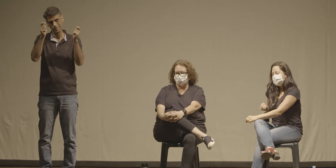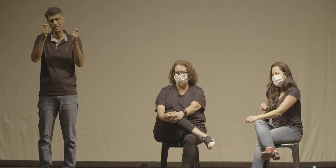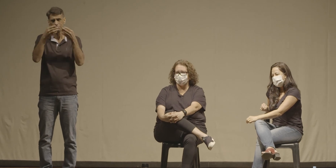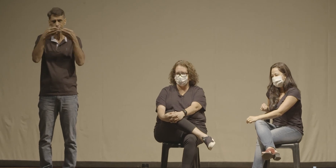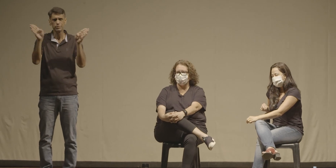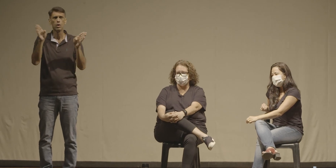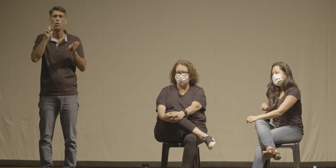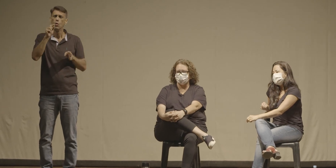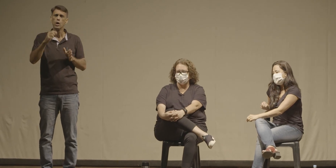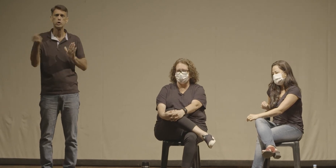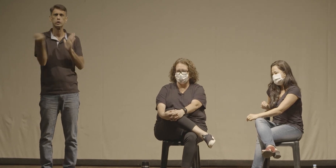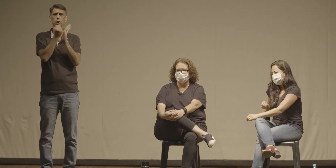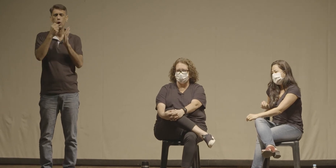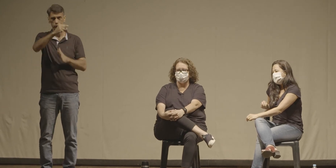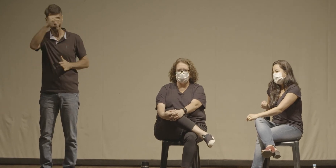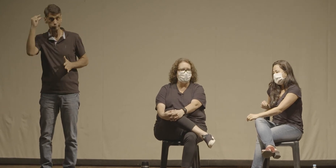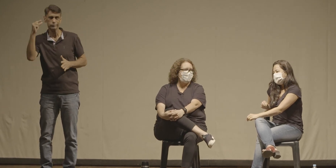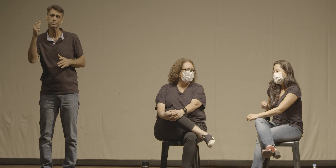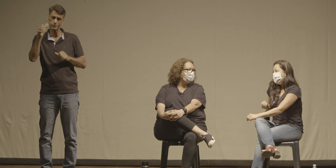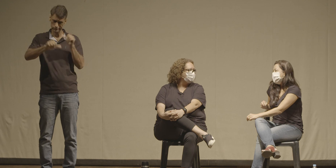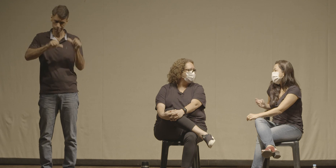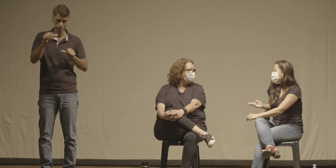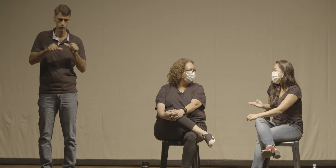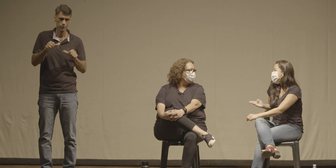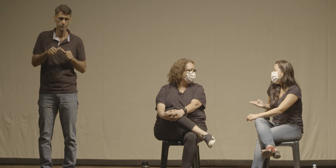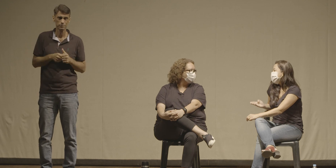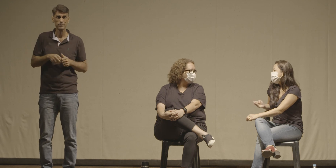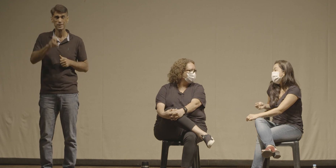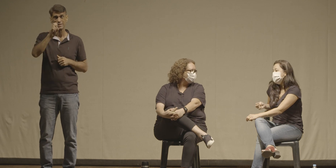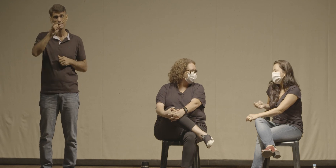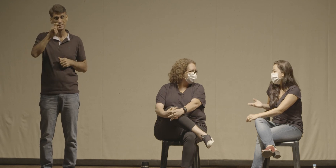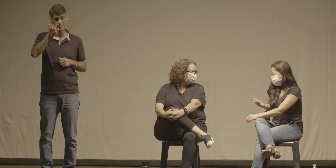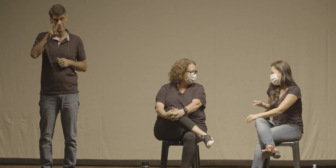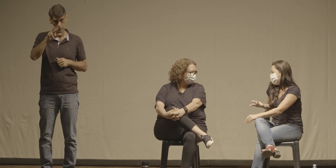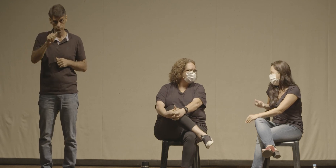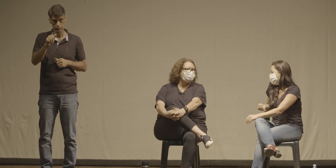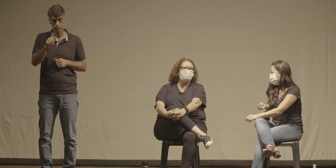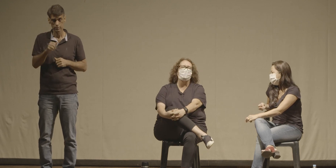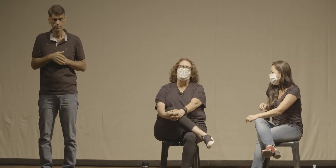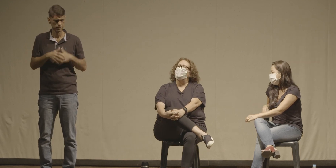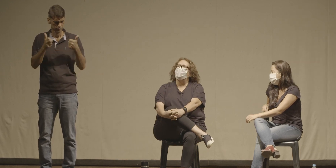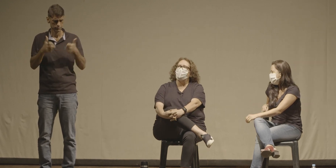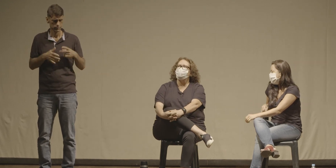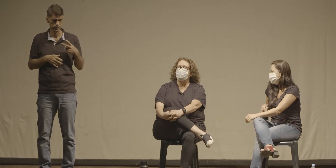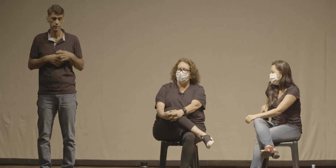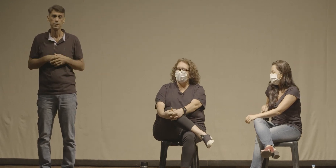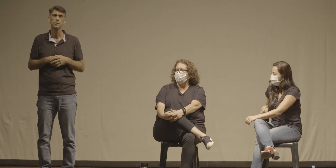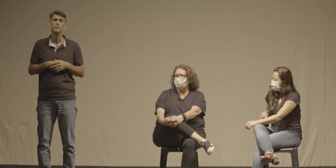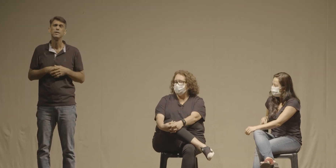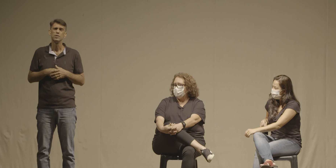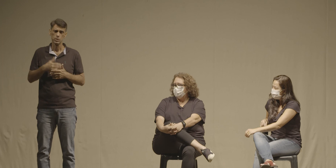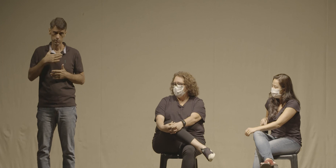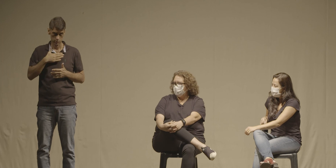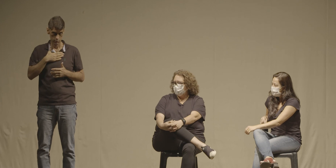né? De estereótipos e Exato. etc e tal, né? E a Sílvia trabalhou muito tempo fala um pouquinho sobre essa experiência. Assim,